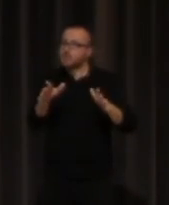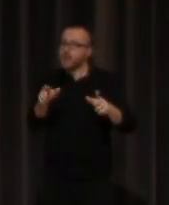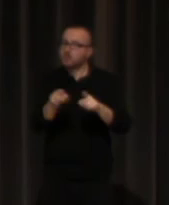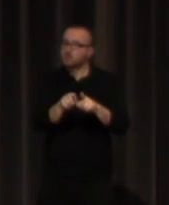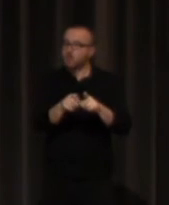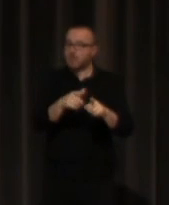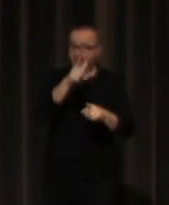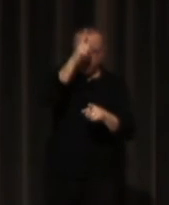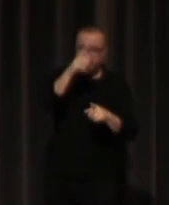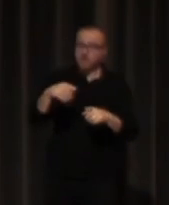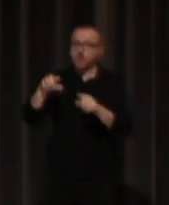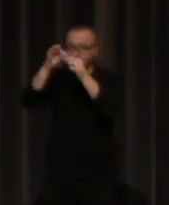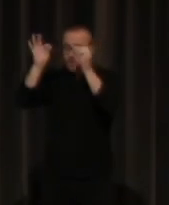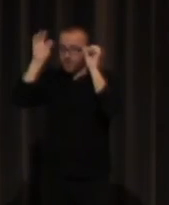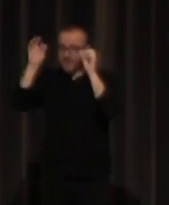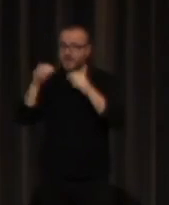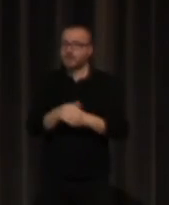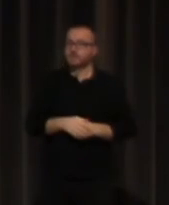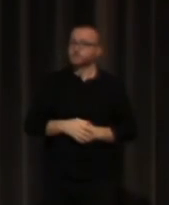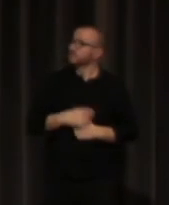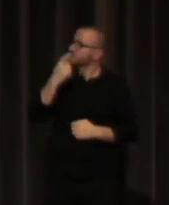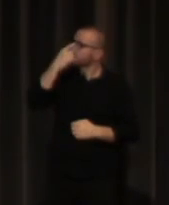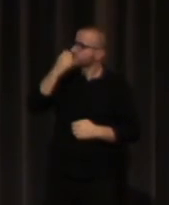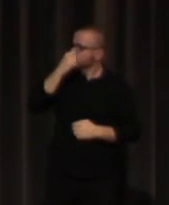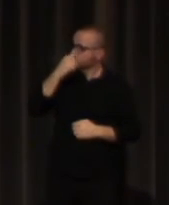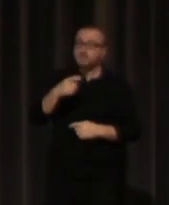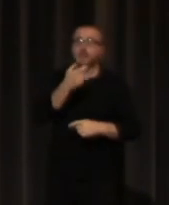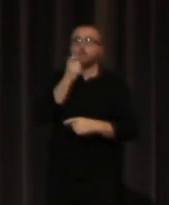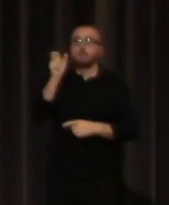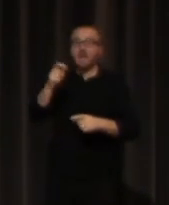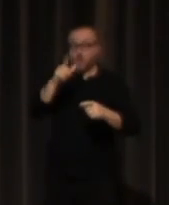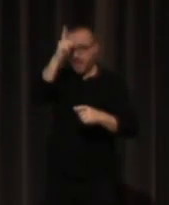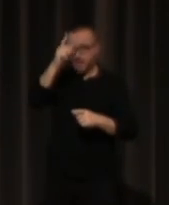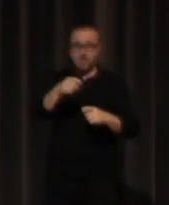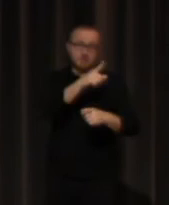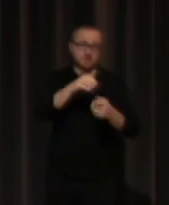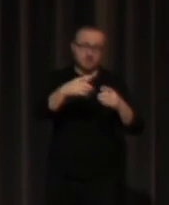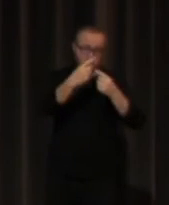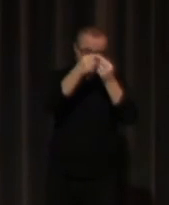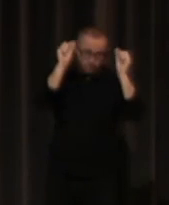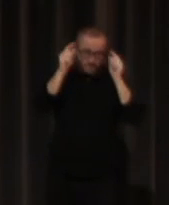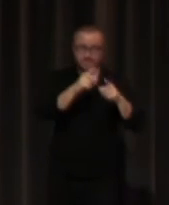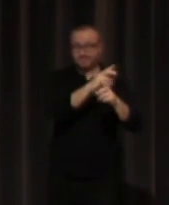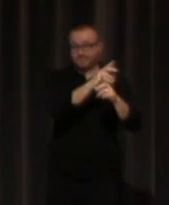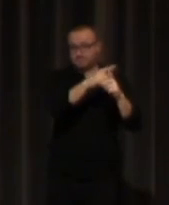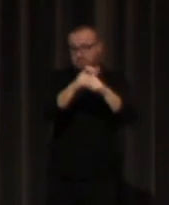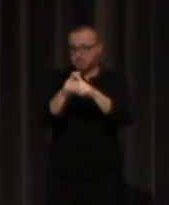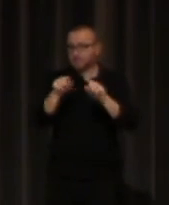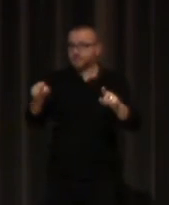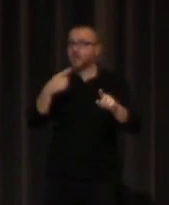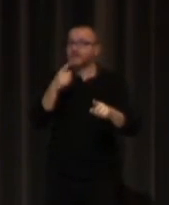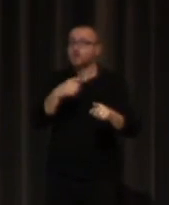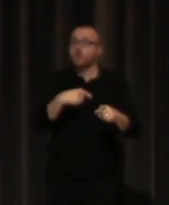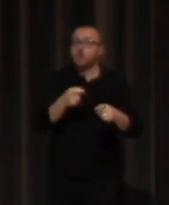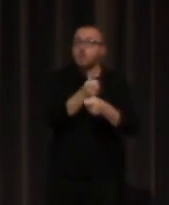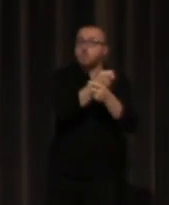igual. Bukau és faig i bukau, o normalment utilitzat bukve en plural,